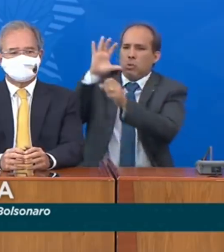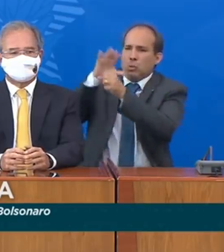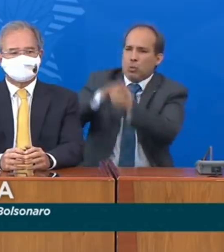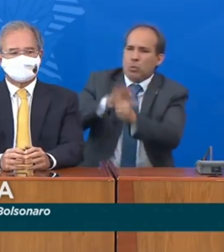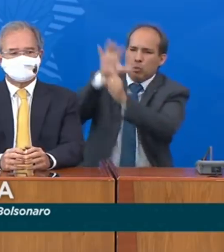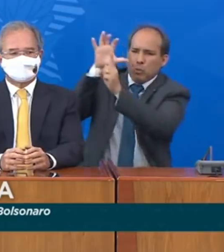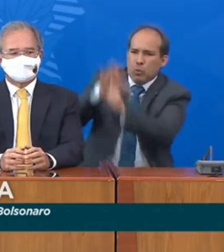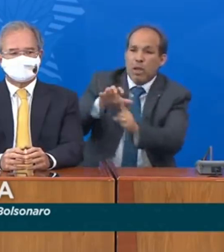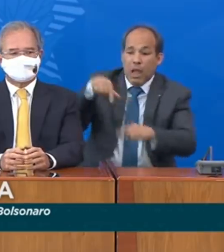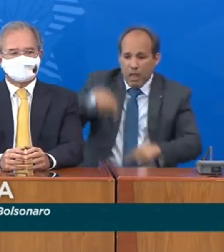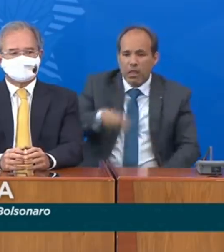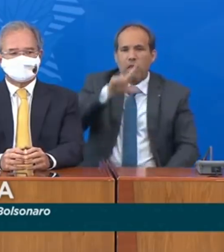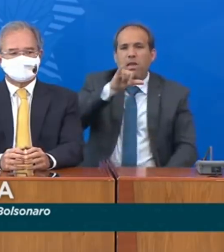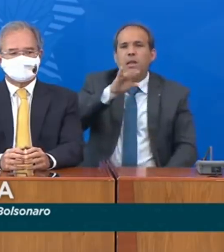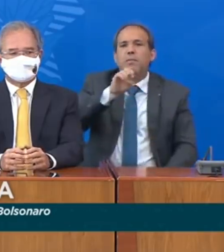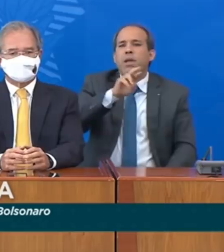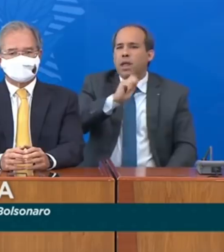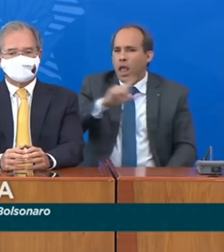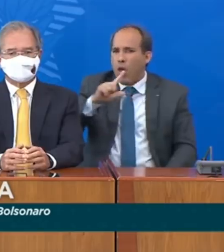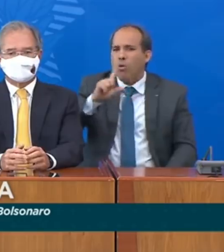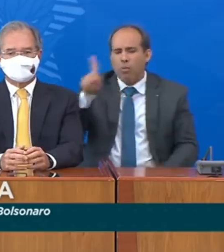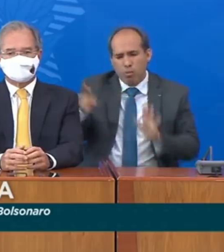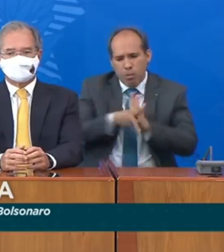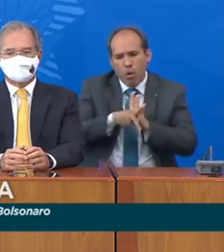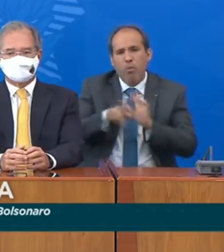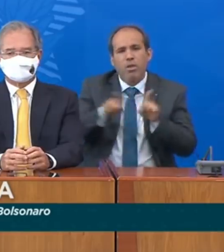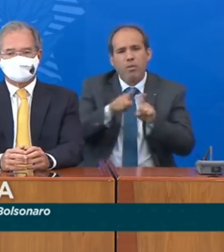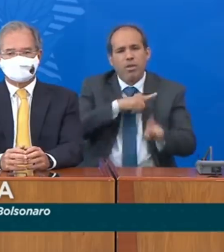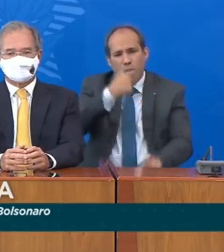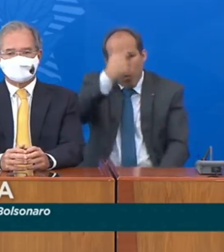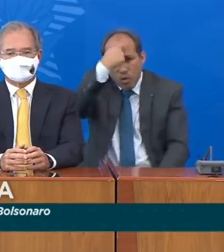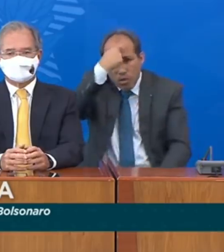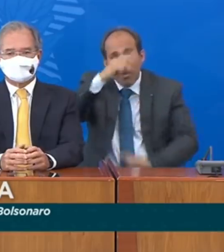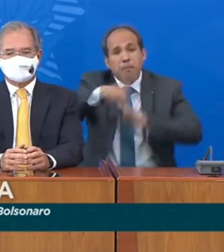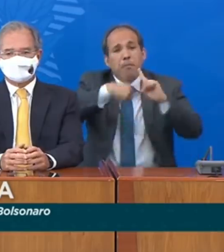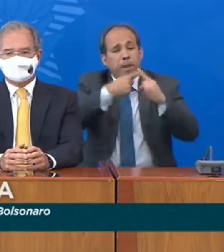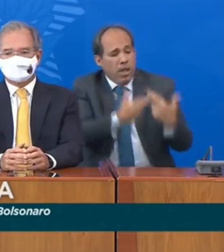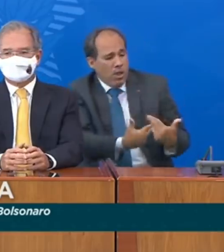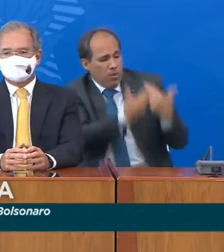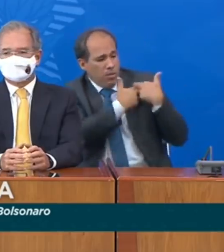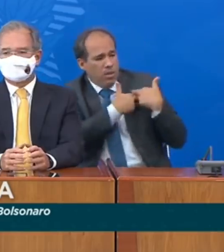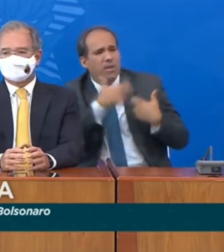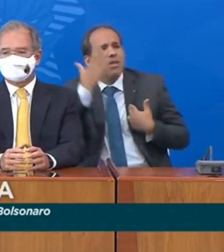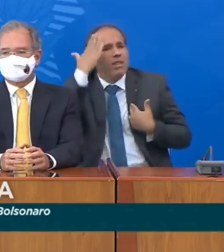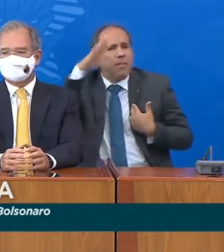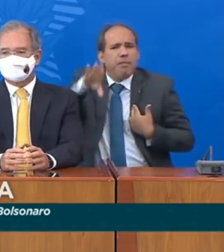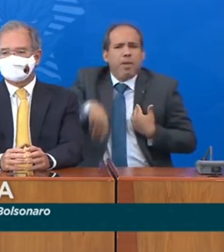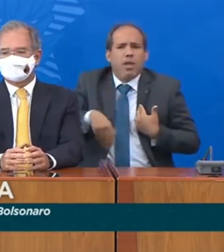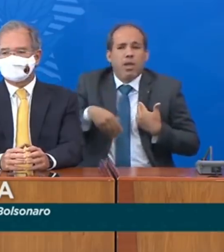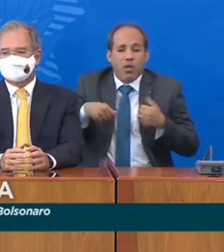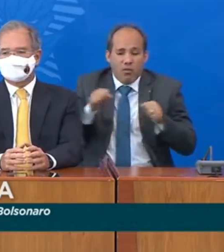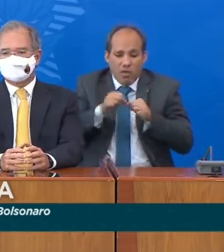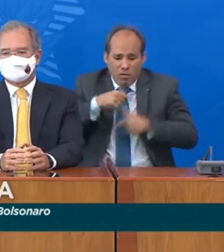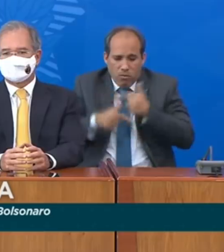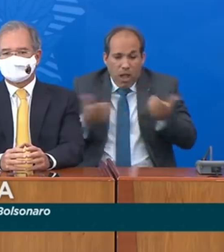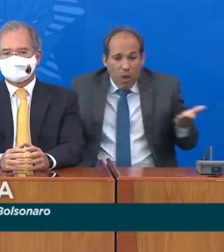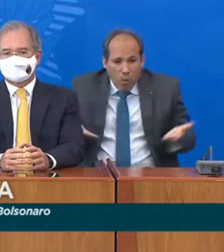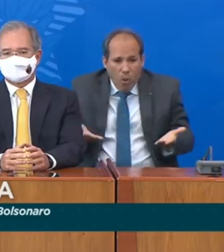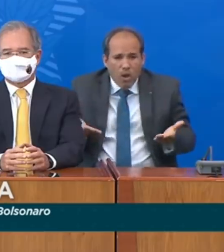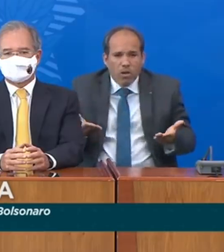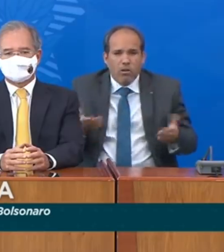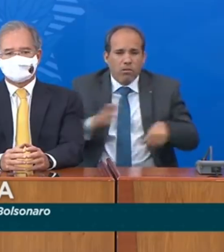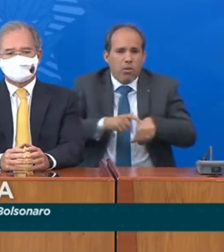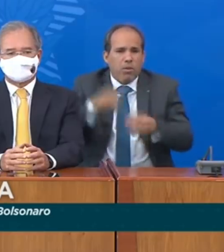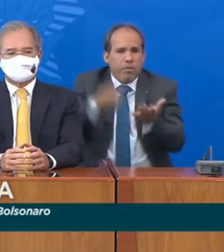somos liberais, somos conscientes e somos responsáveis. E bem sabemos o que estamos fazendo nesse momento aqui.